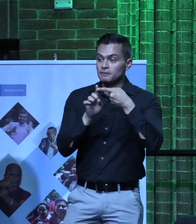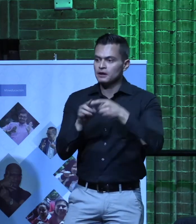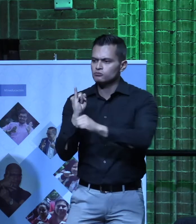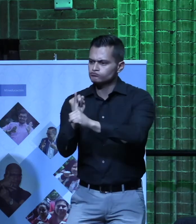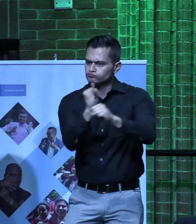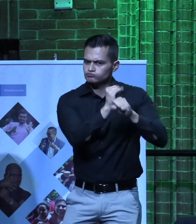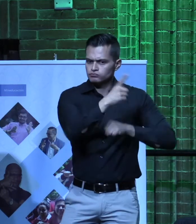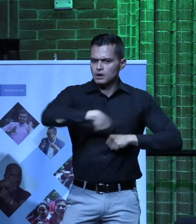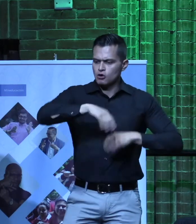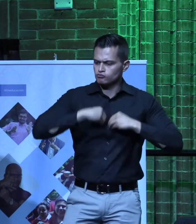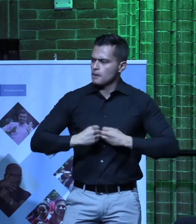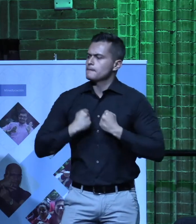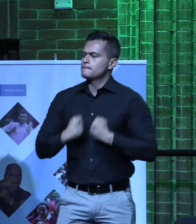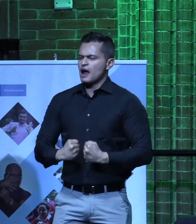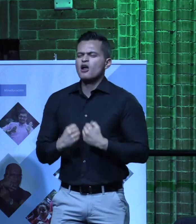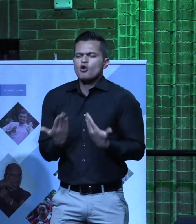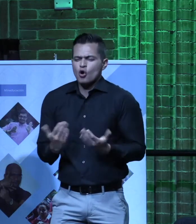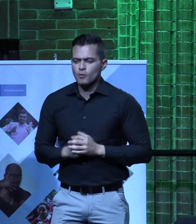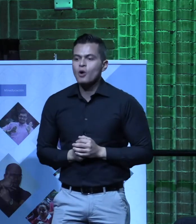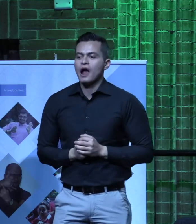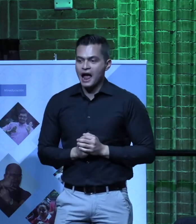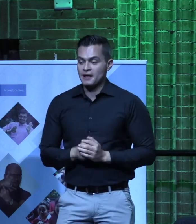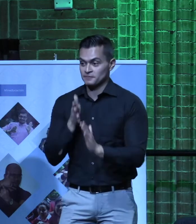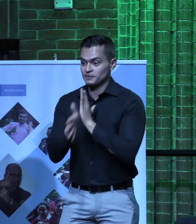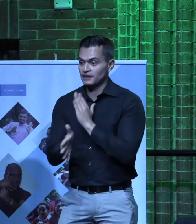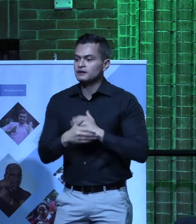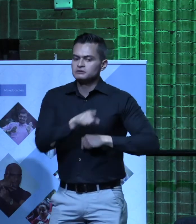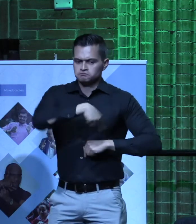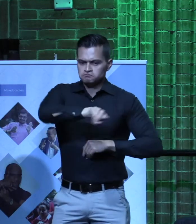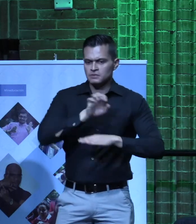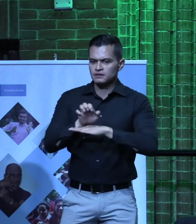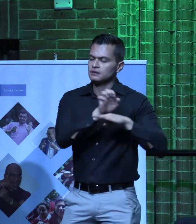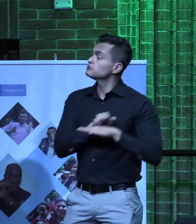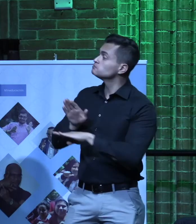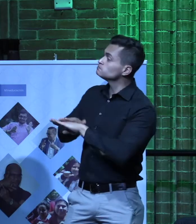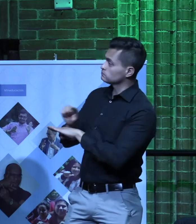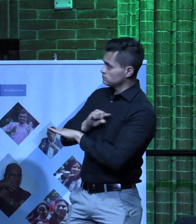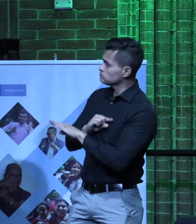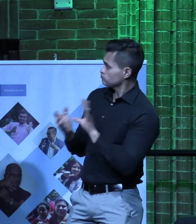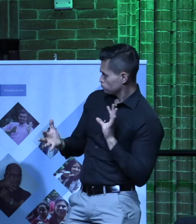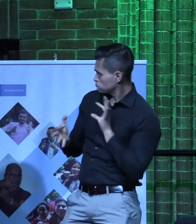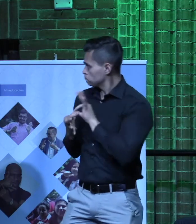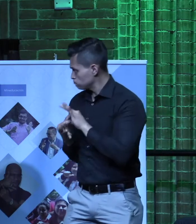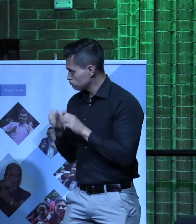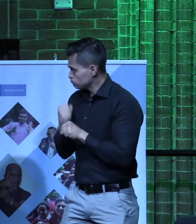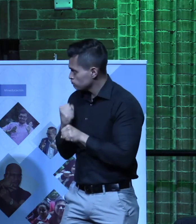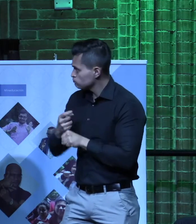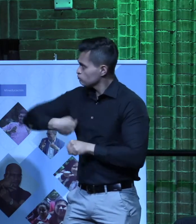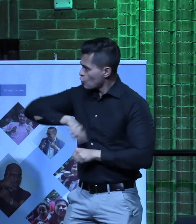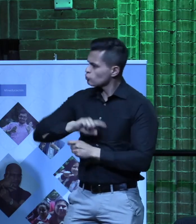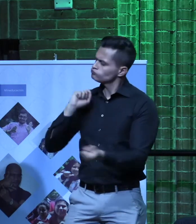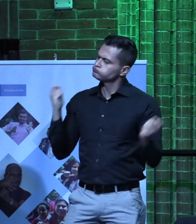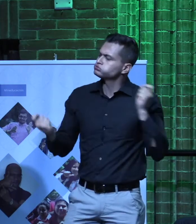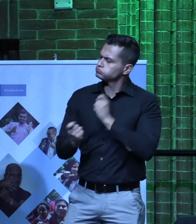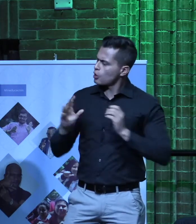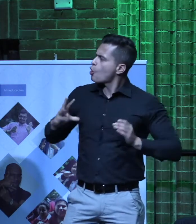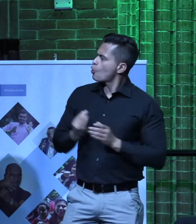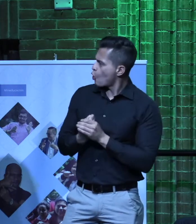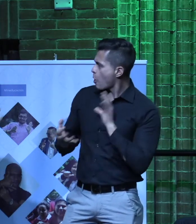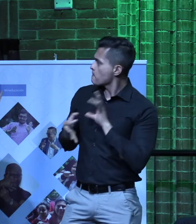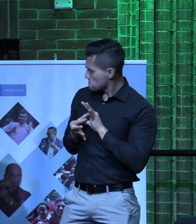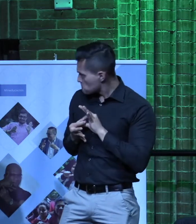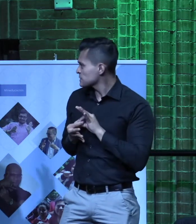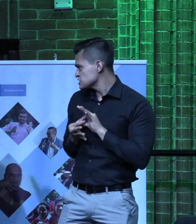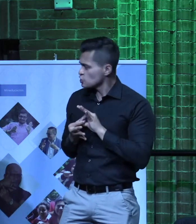en el que las entidades nos llamaban a nosotros y nos decían: queremos trabajar con el INSOR, queremos transformarnos y ser entidades inclusivas.